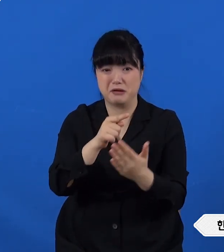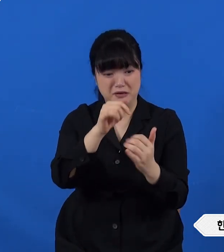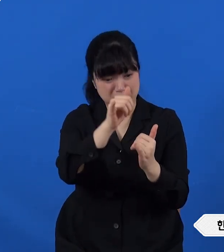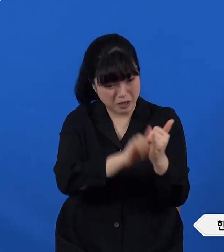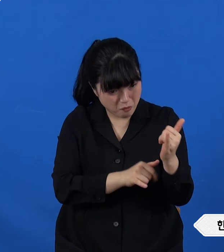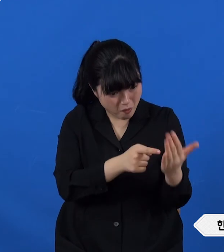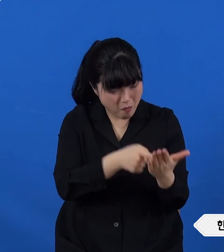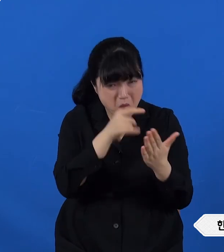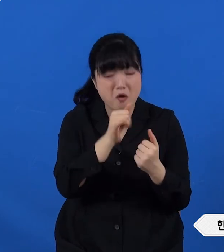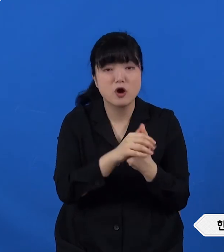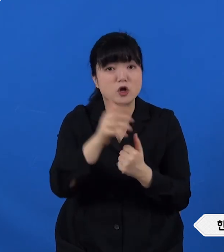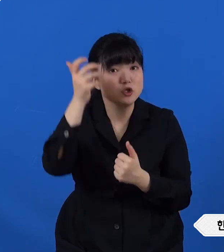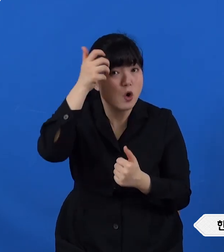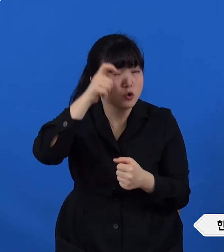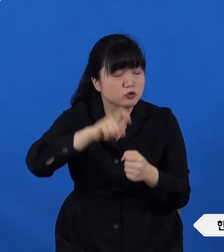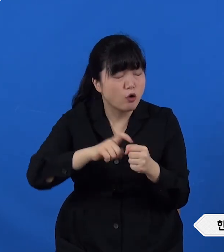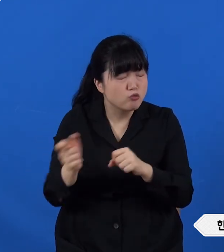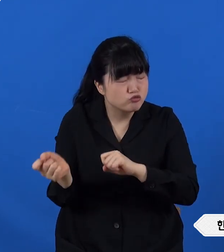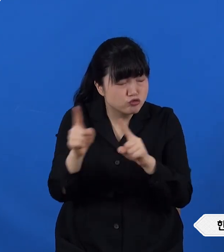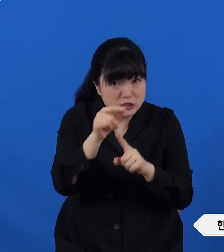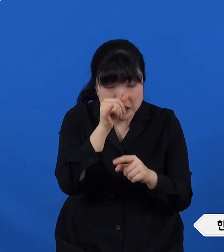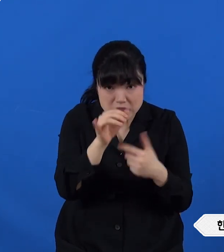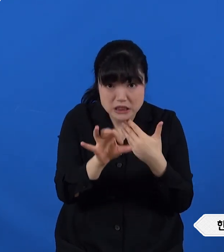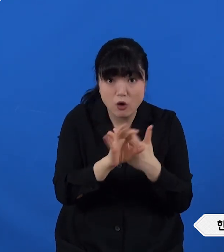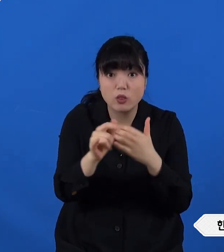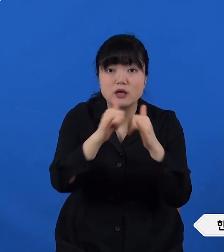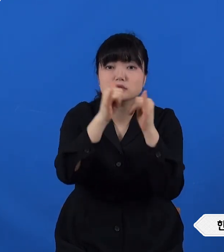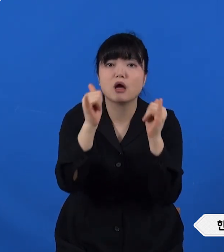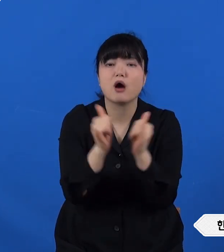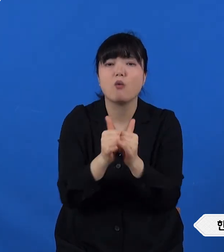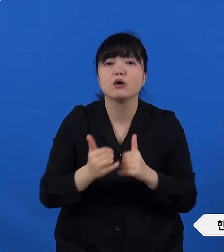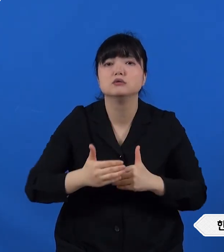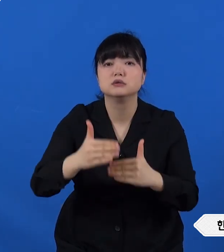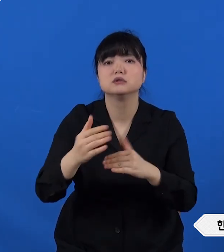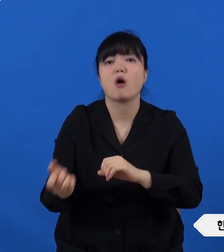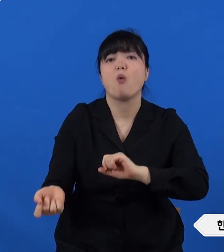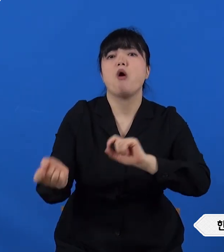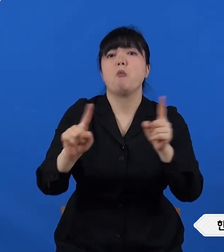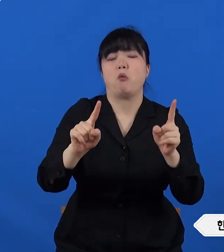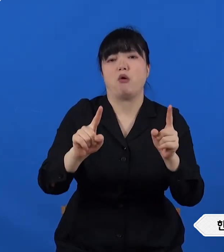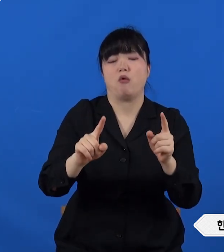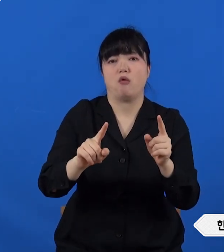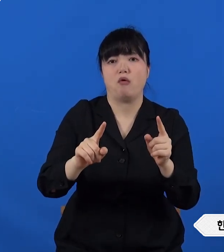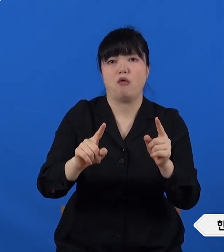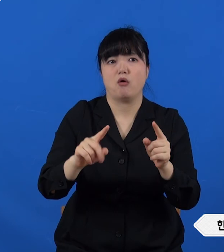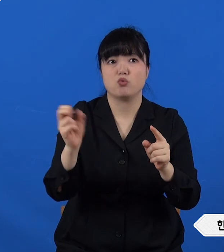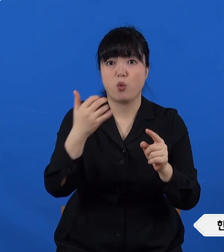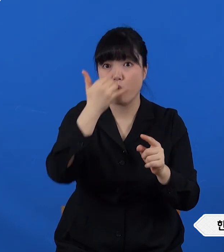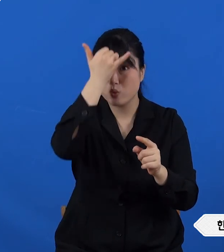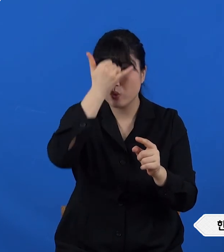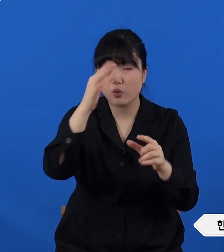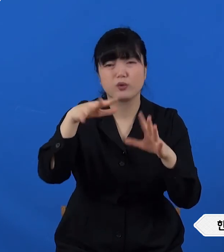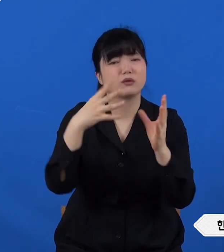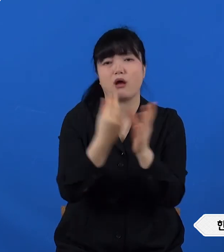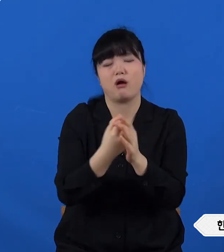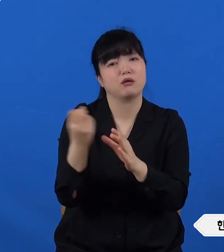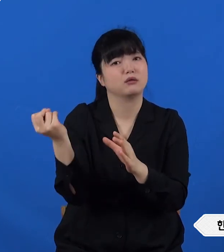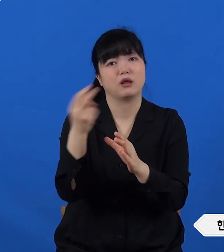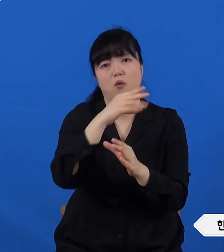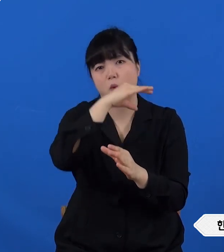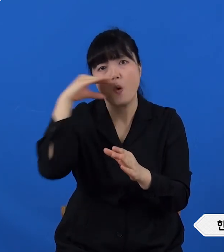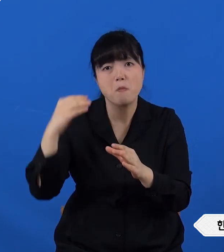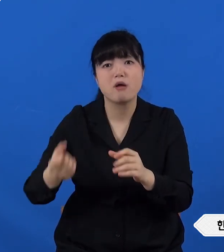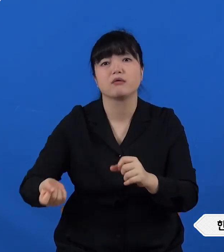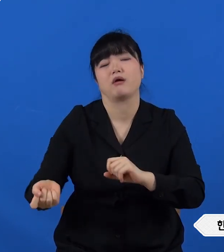영적인 부흥이 일어나니까 사회 질서가 회복이 되고 무너졌던 도덕이 다 다시 서는 그런